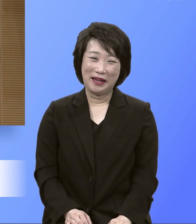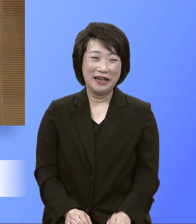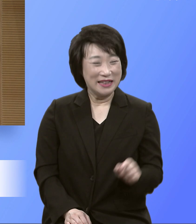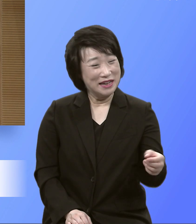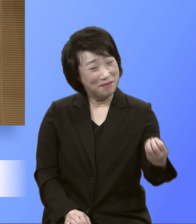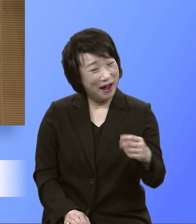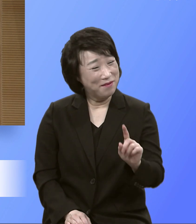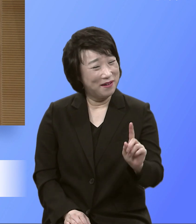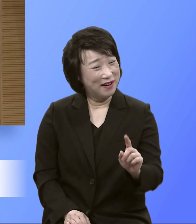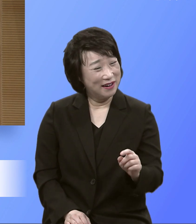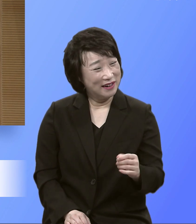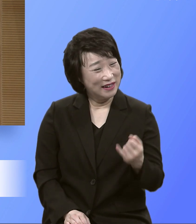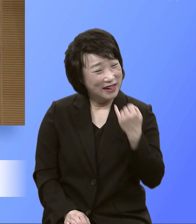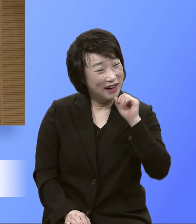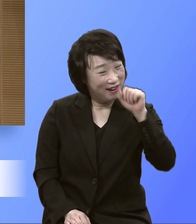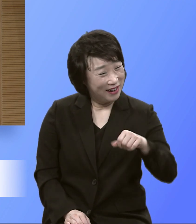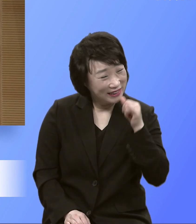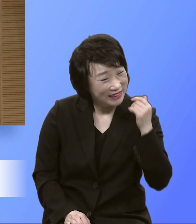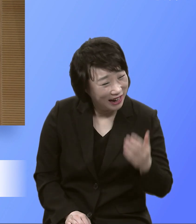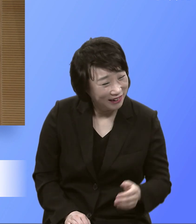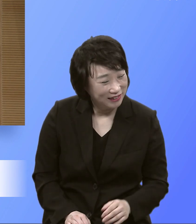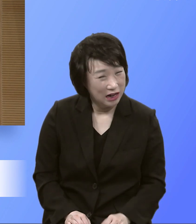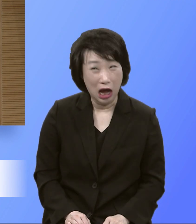네가 얘기하면 될 것 같으냐?